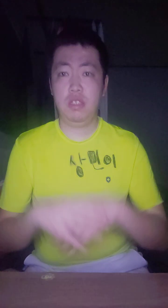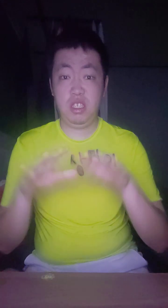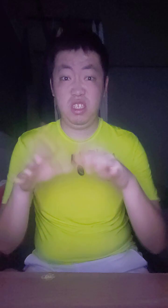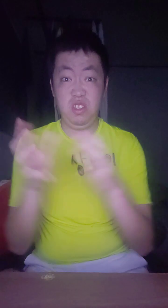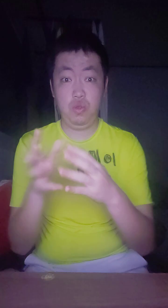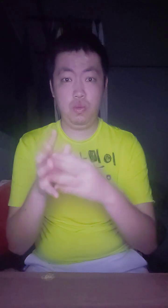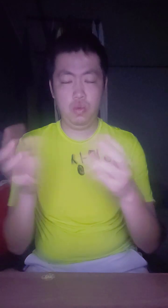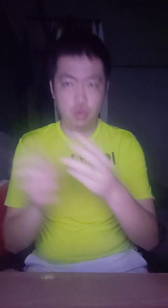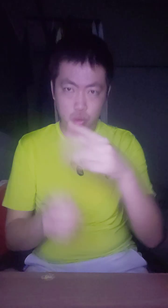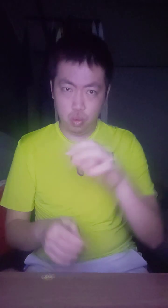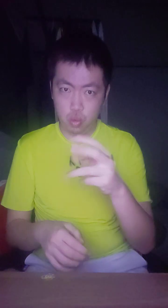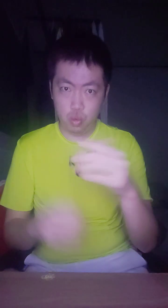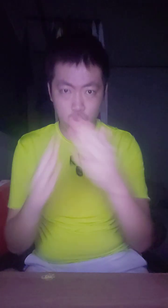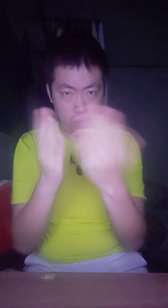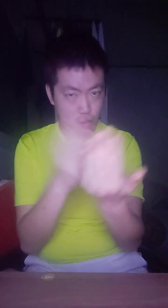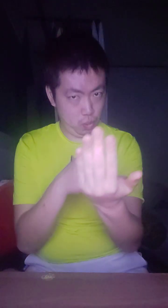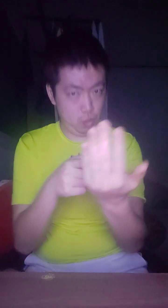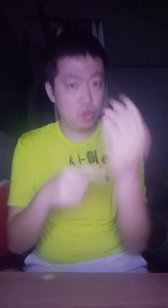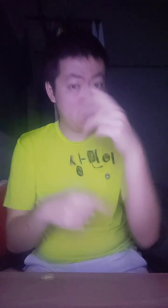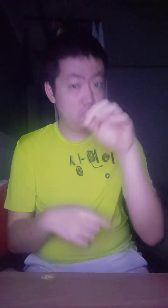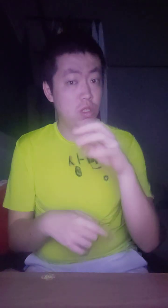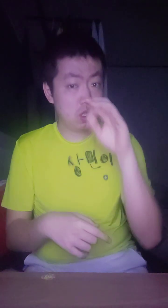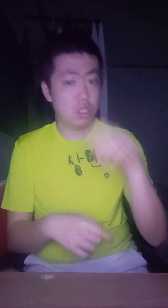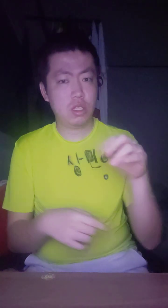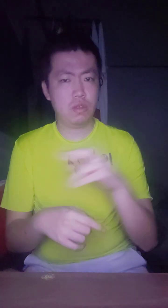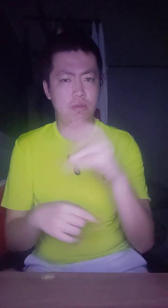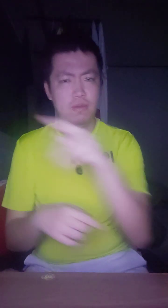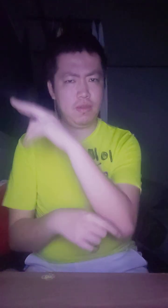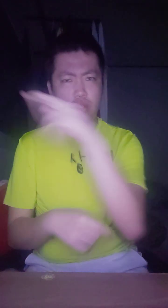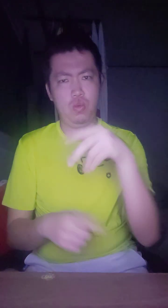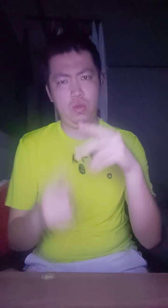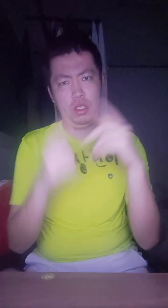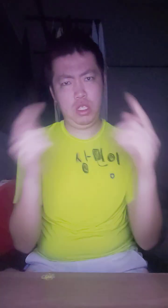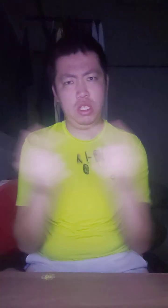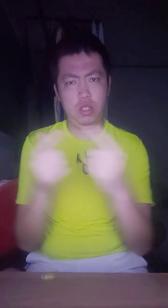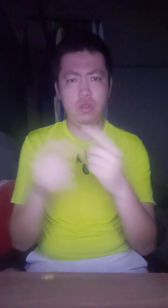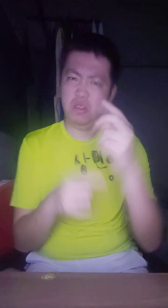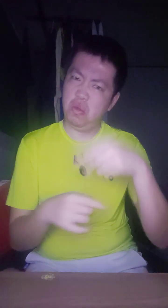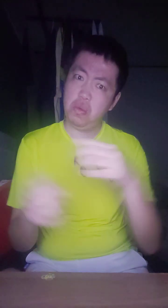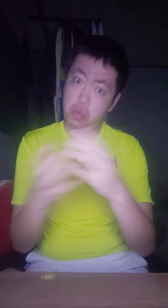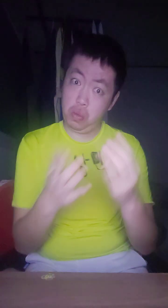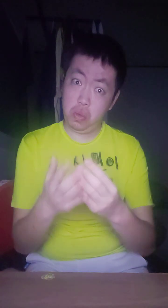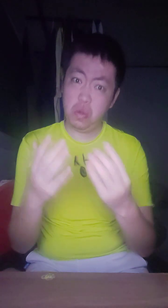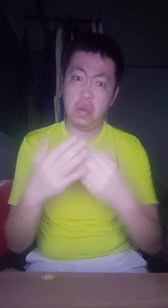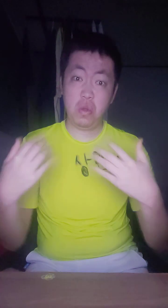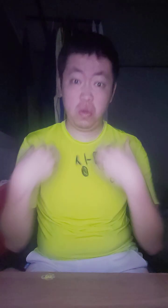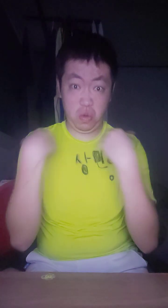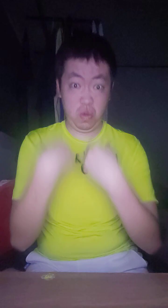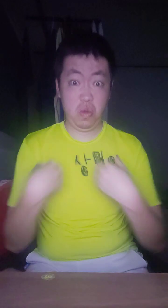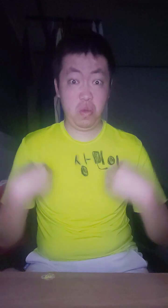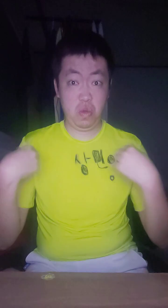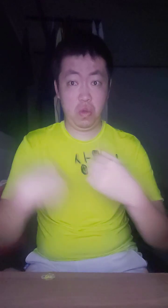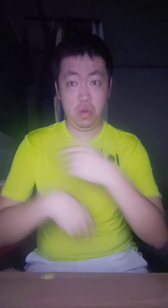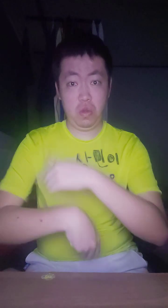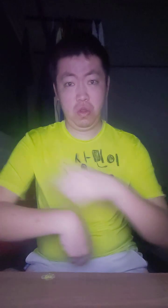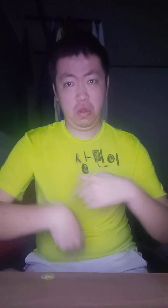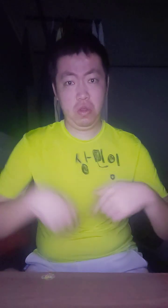세아베스틸의 조사 보고서. 가해자로 지목된 반장급 지모 씨에게 왜 여러 명 앞에서 옷을 벗겨 문신 검사를 했는지 묻자